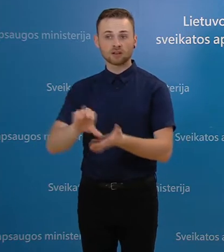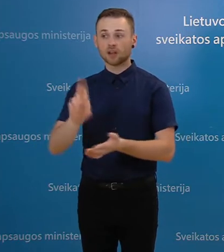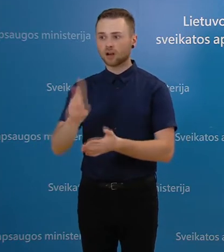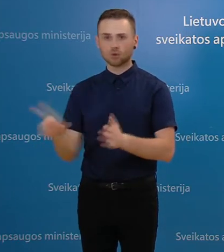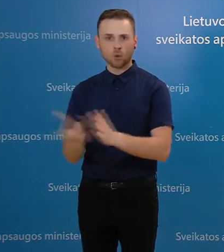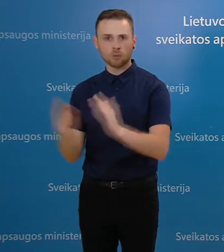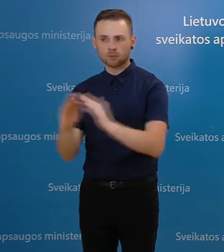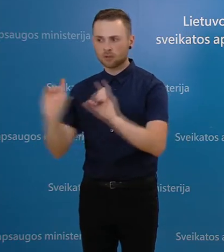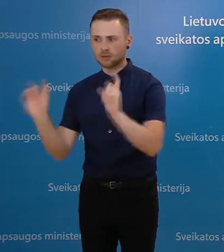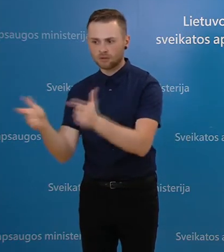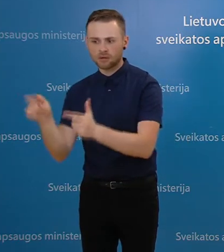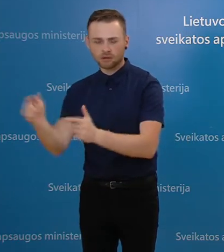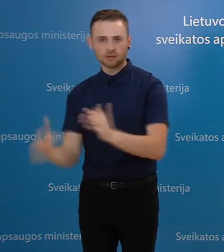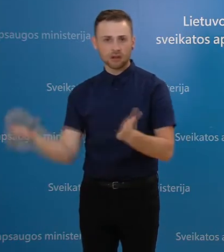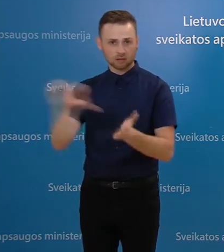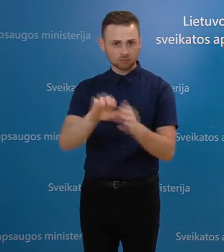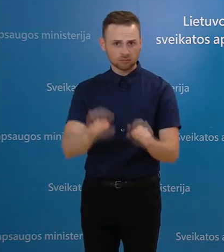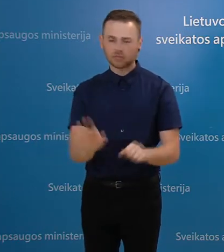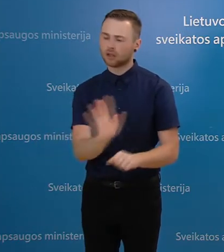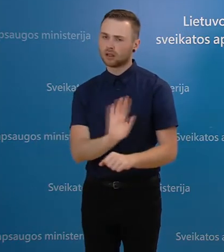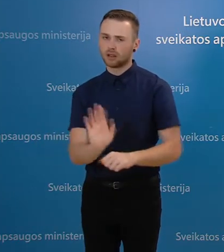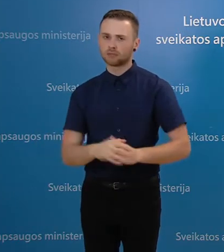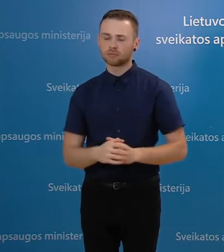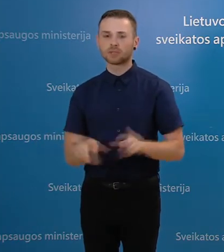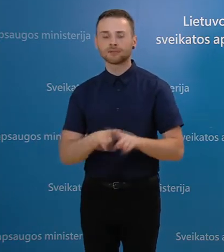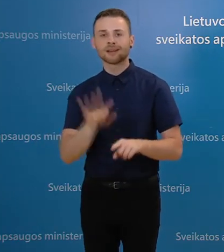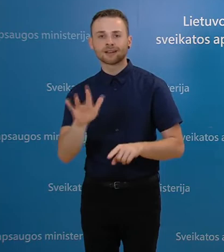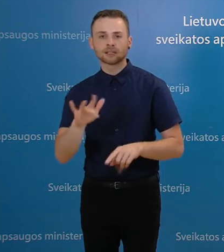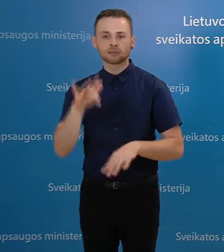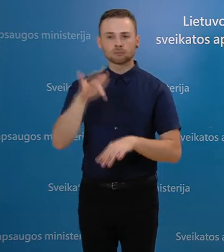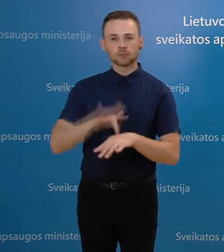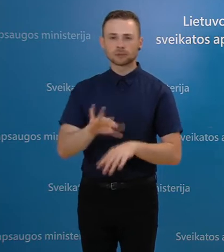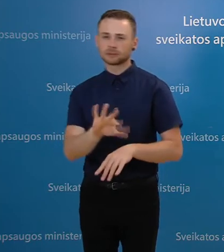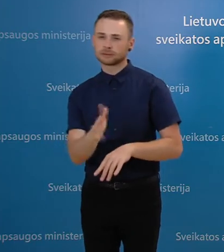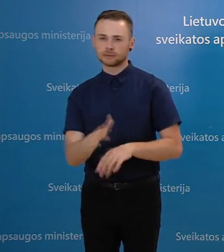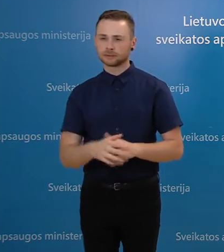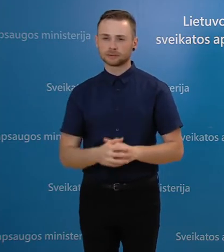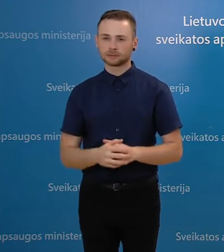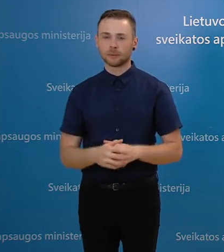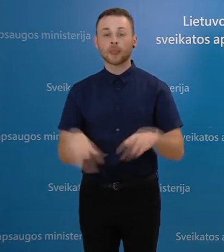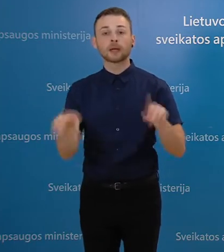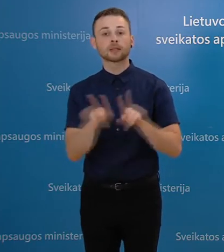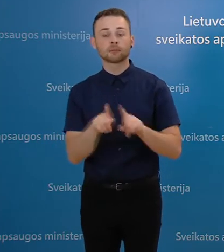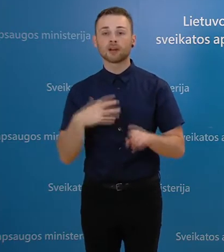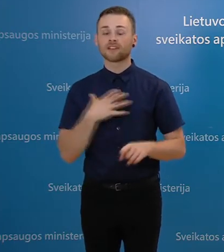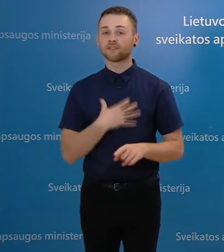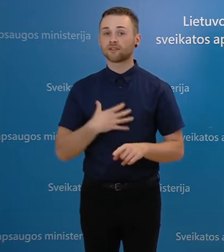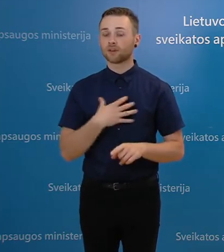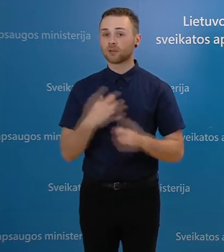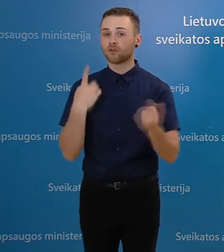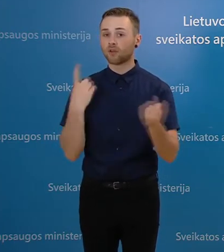izoliuoti arba turi viršutinių kvepavimo takų infekcijos požymių. Ir taip pat labai svarbi šiuo atveju